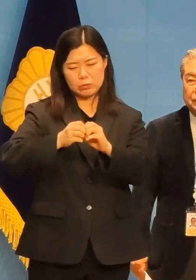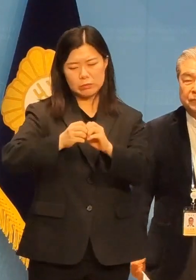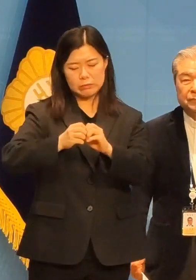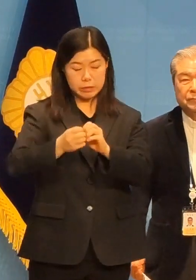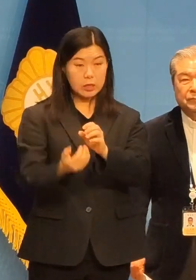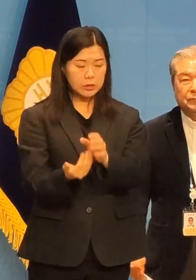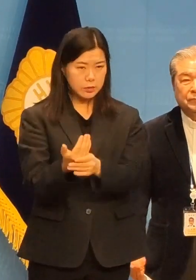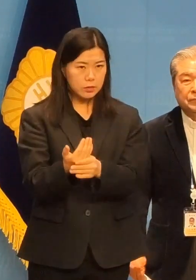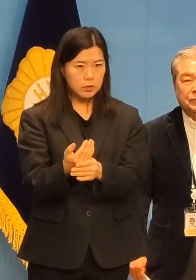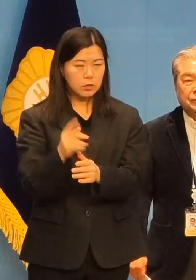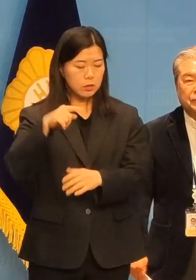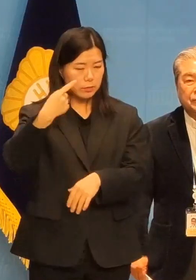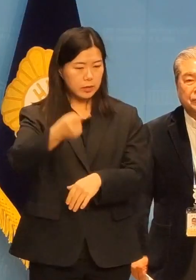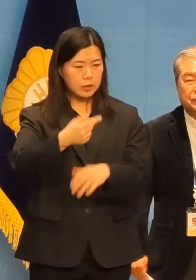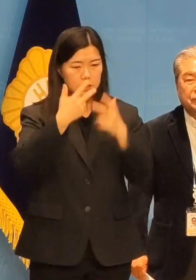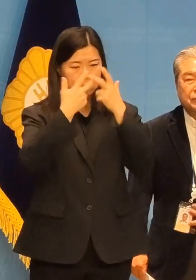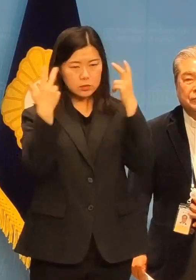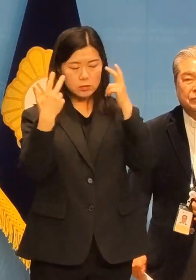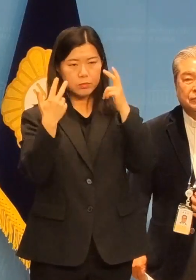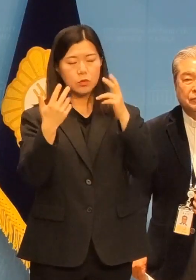사건에서 이재명 전